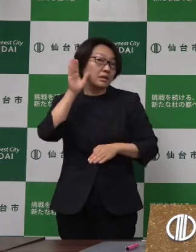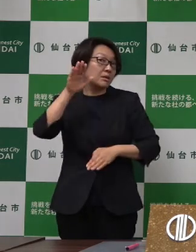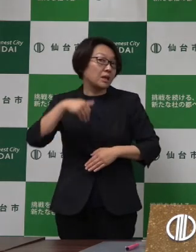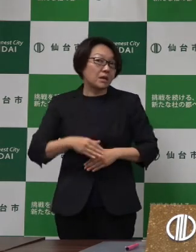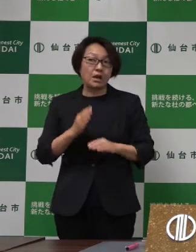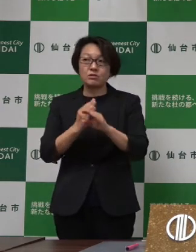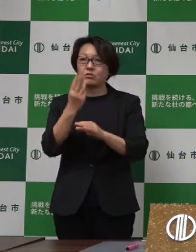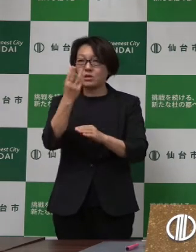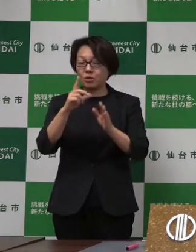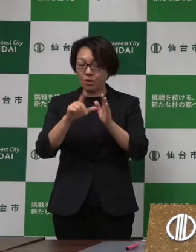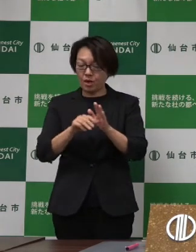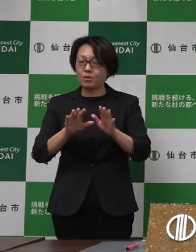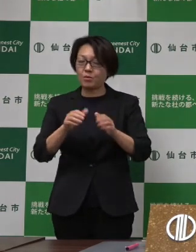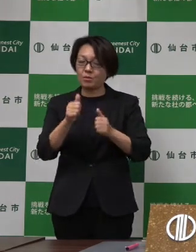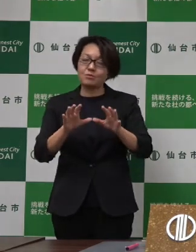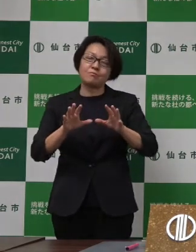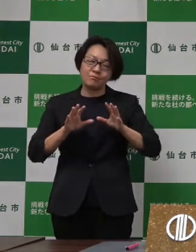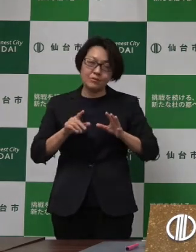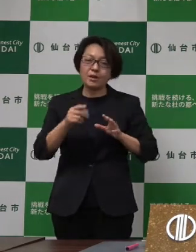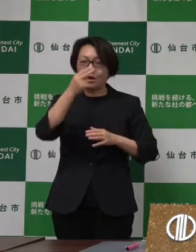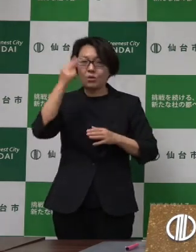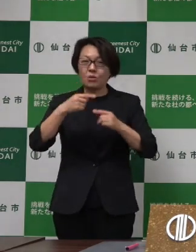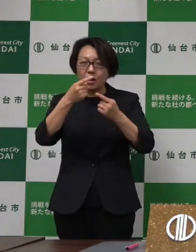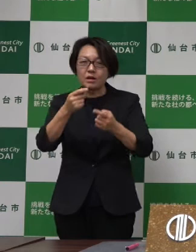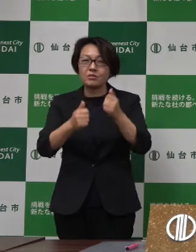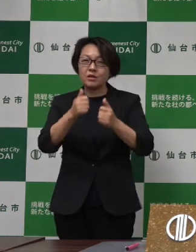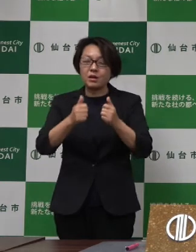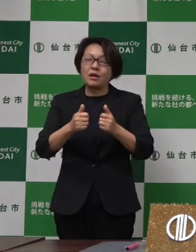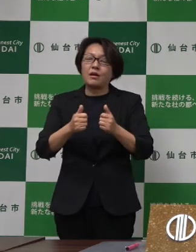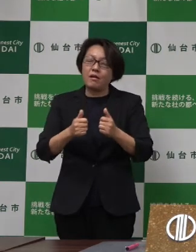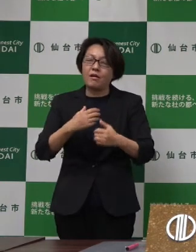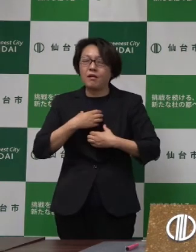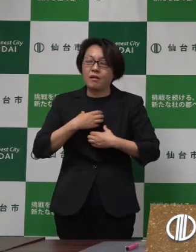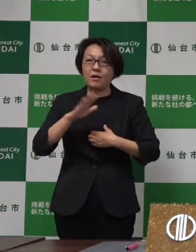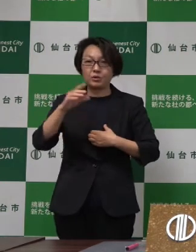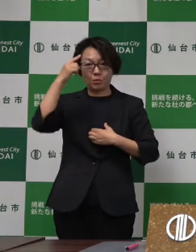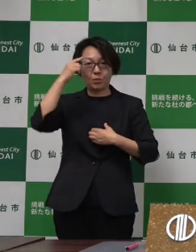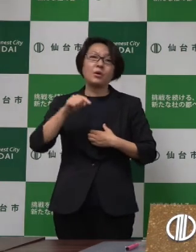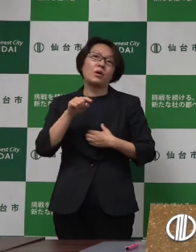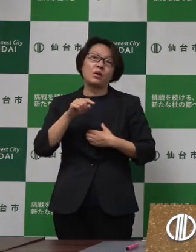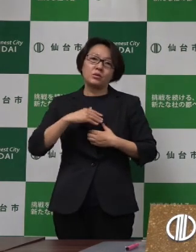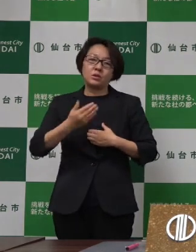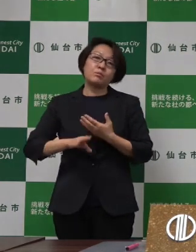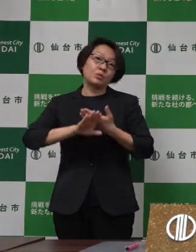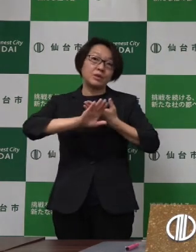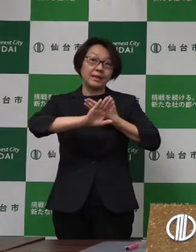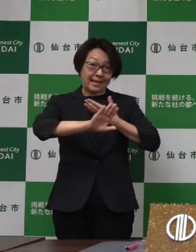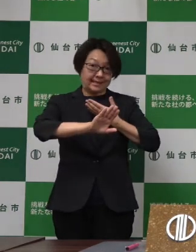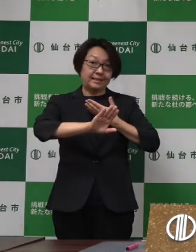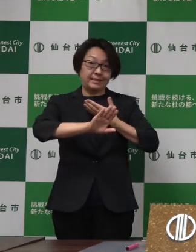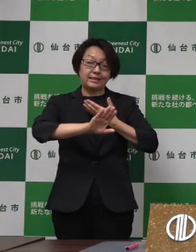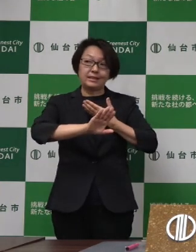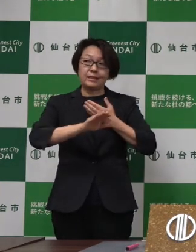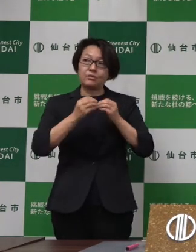だと、まあ、受験生ということで、まあ、これからかなり心配なことがあると思うんですけど、そういった、まあ、妊婦さん以外の、ま